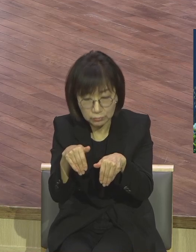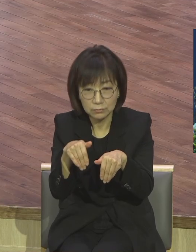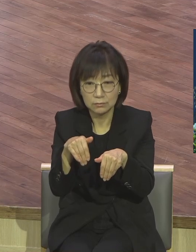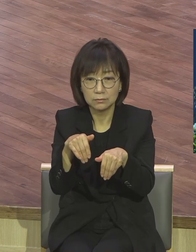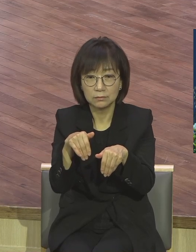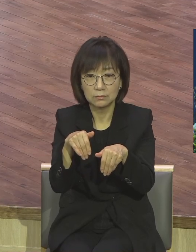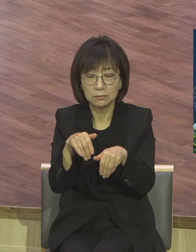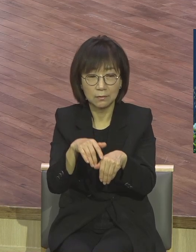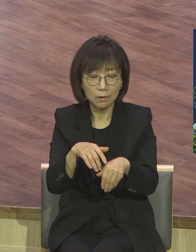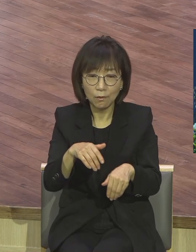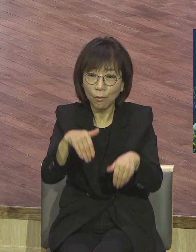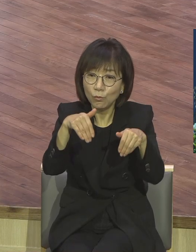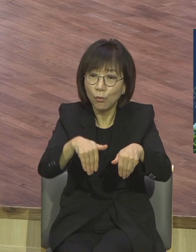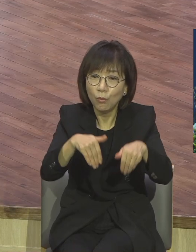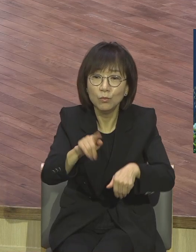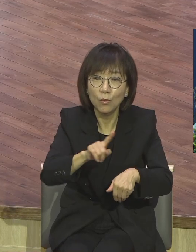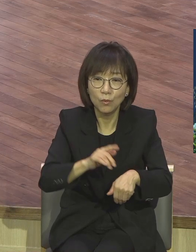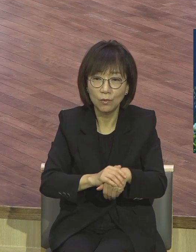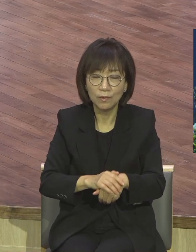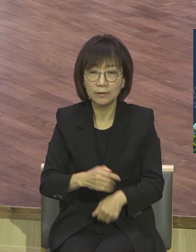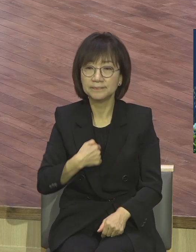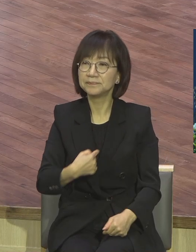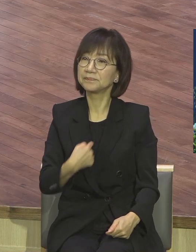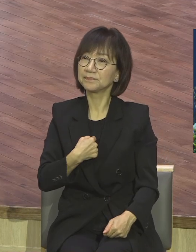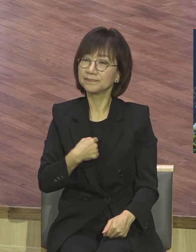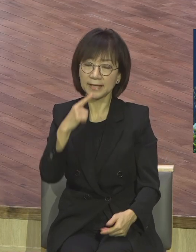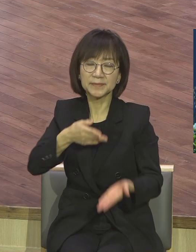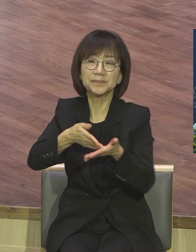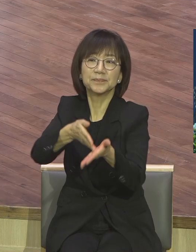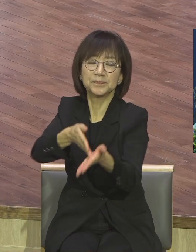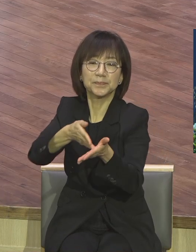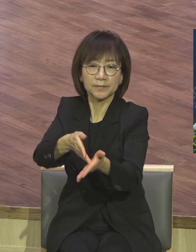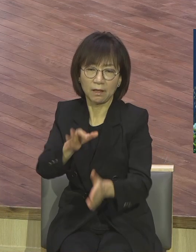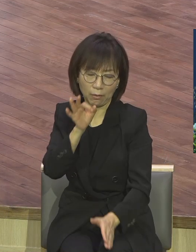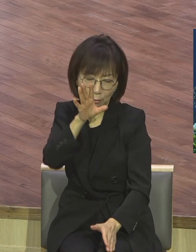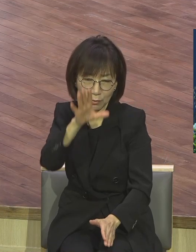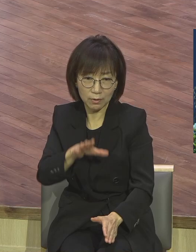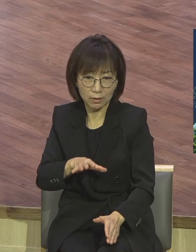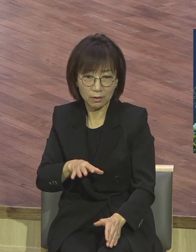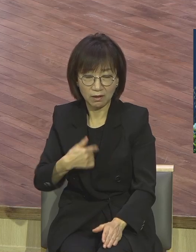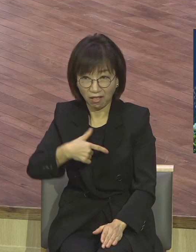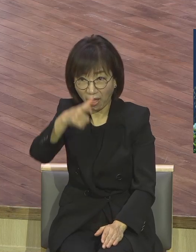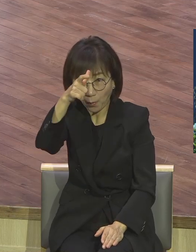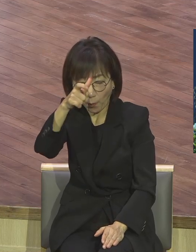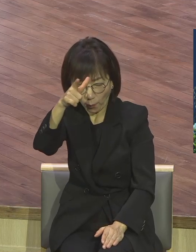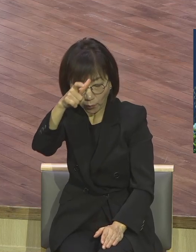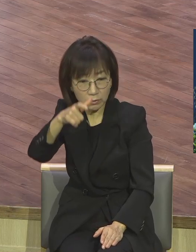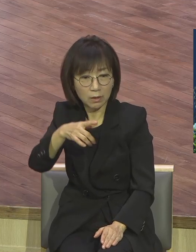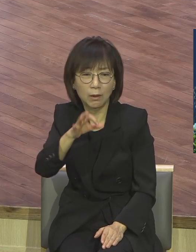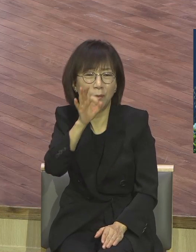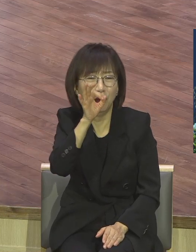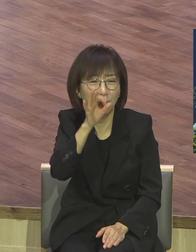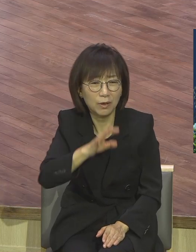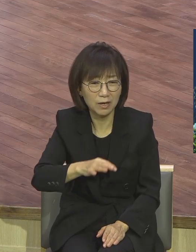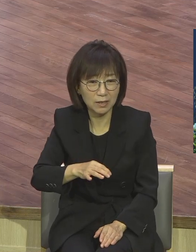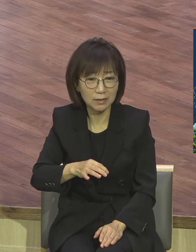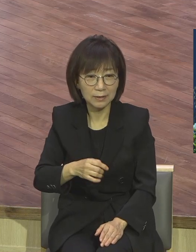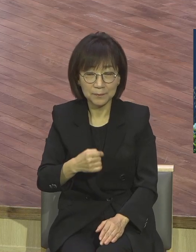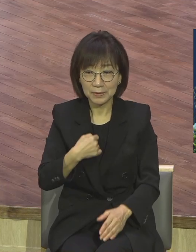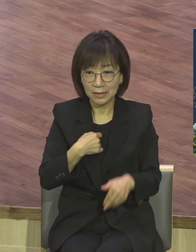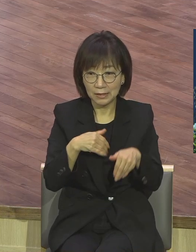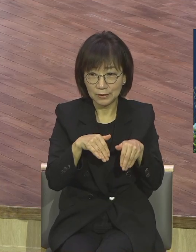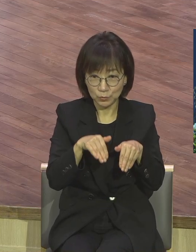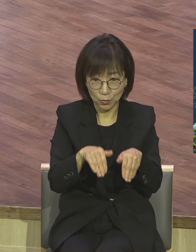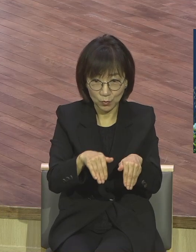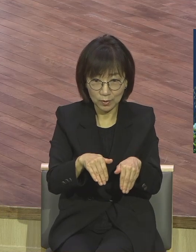종은 주인을 위해 사는 것밖에 없어요. 종이 자기 주관이 없어요. 종은 자기 고집이 없습니다. 자기 스케줄이